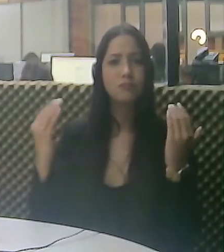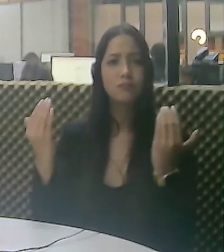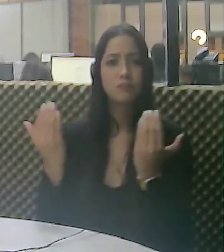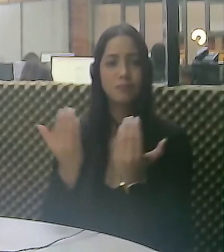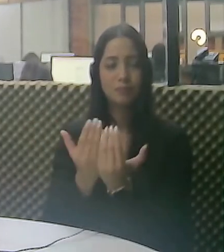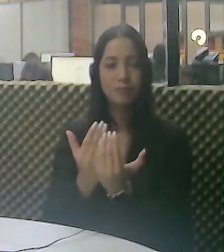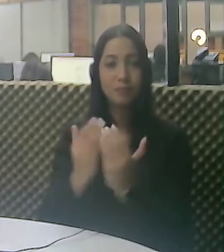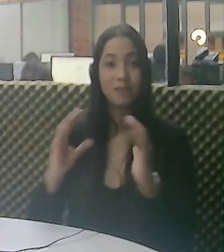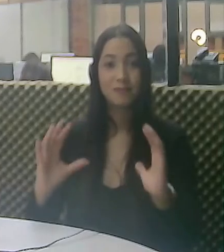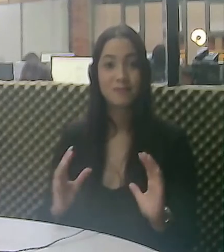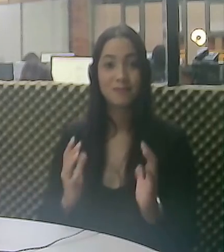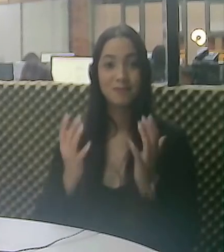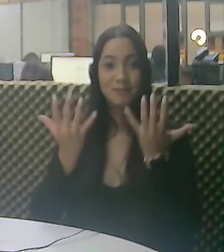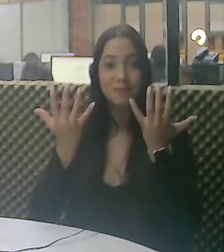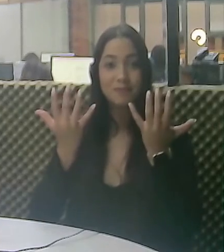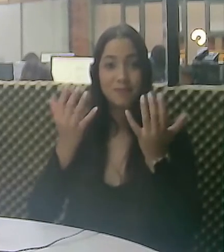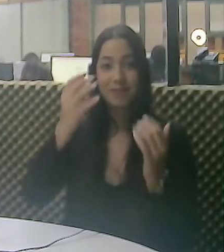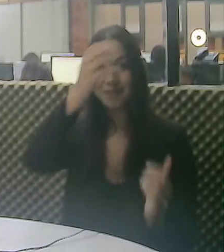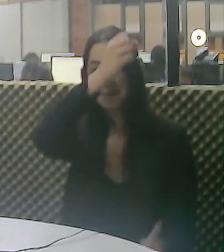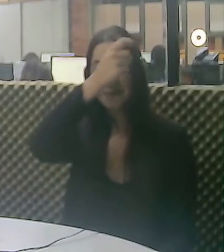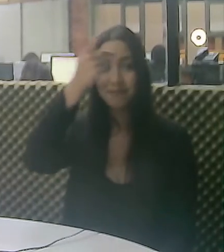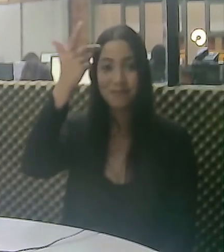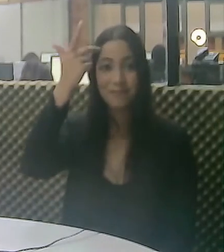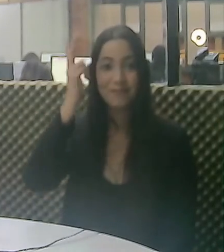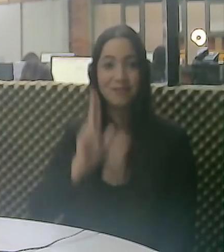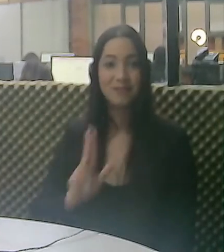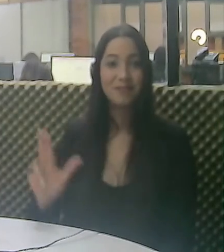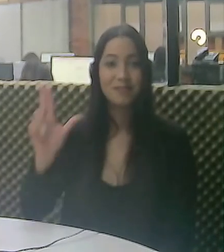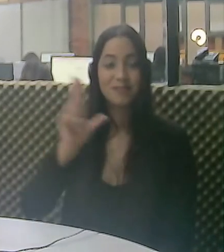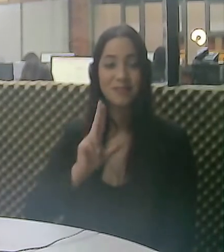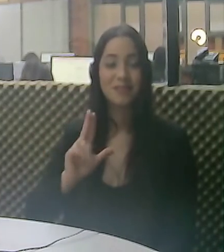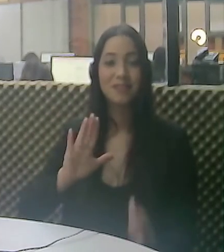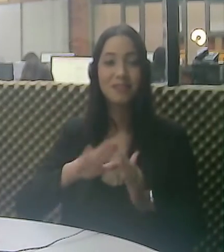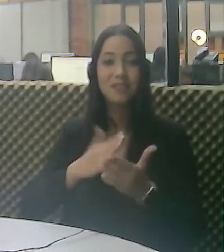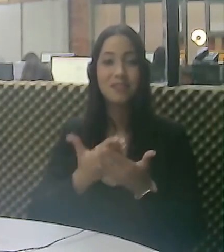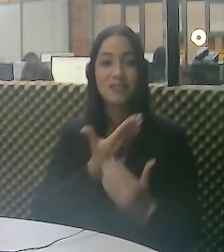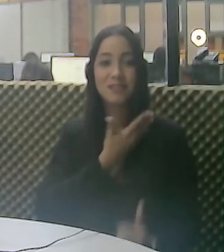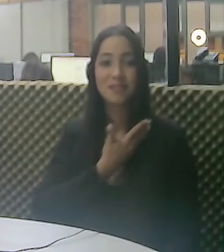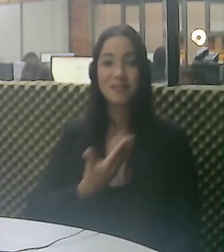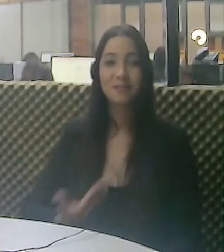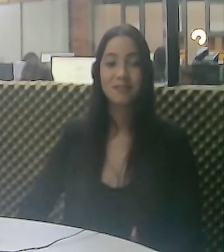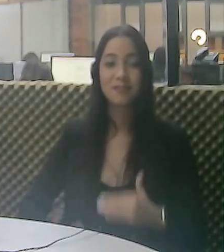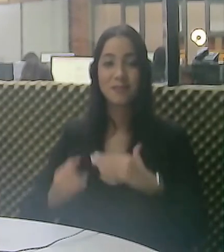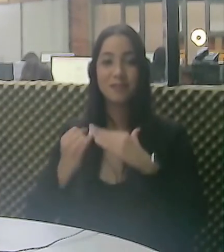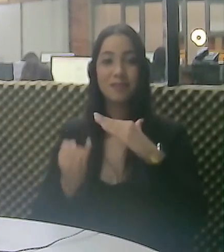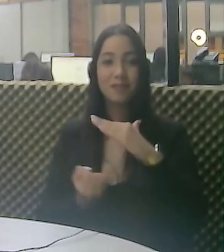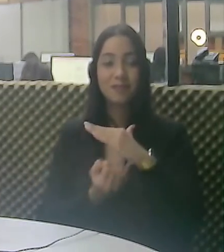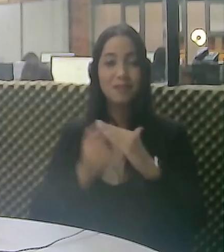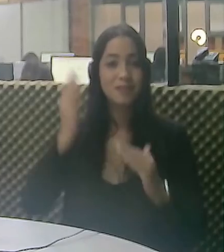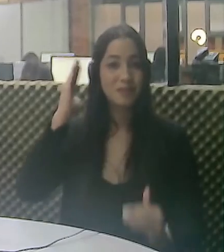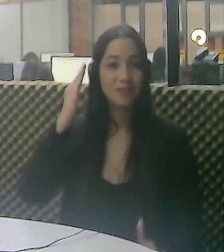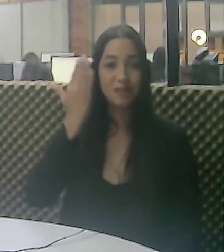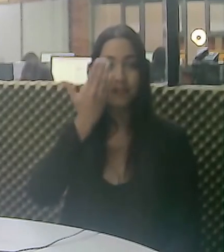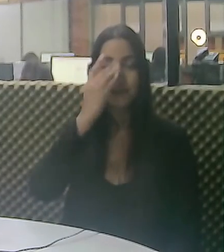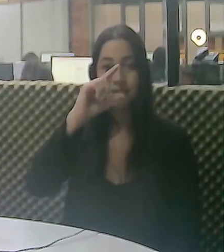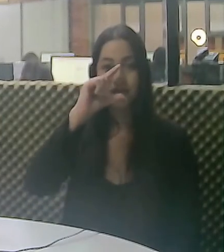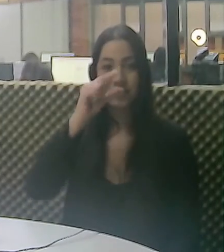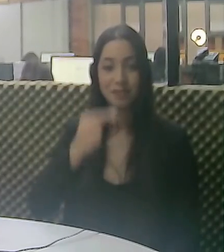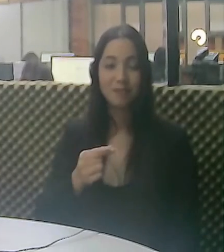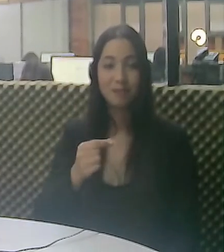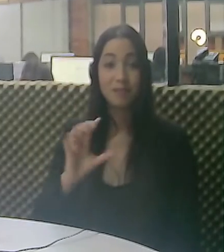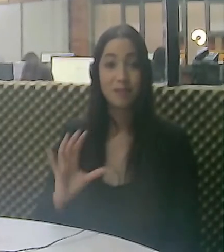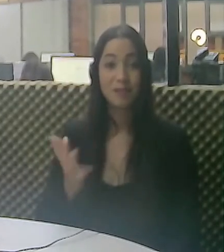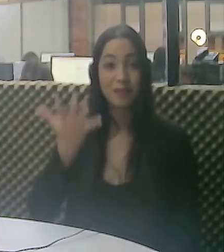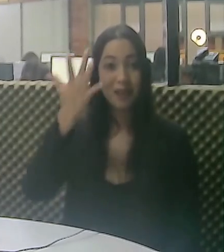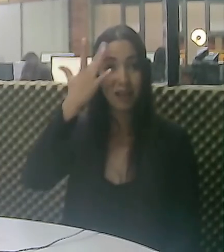o evento é realizado pela Prefeitura de Uberlândia por meio da Escola de Governo e da entidade surdocegos do Triângulo Mineiro e